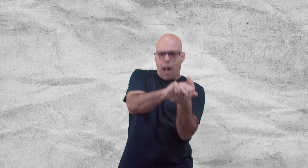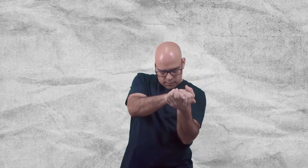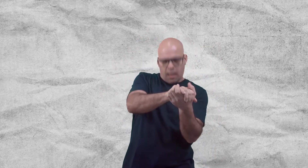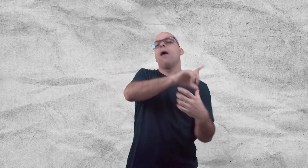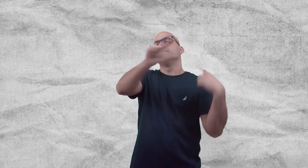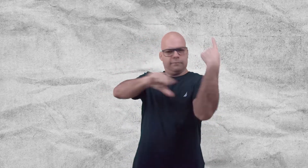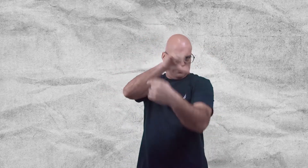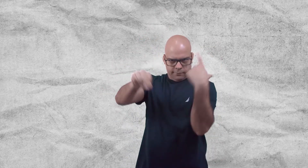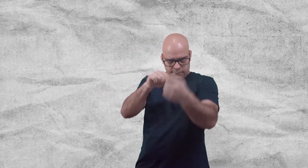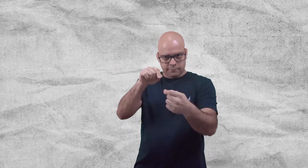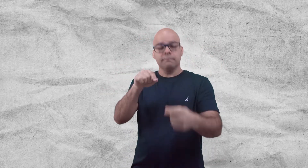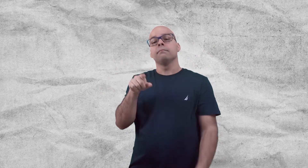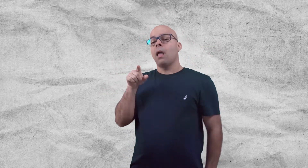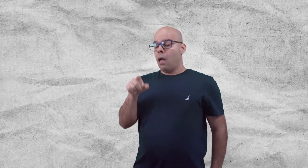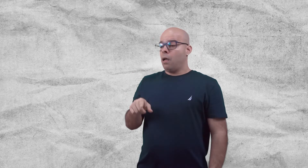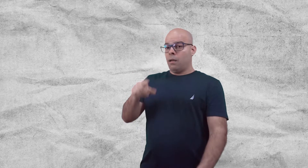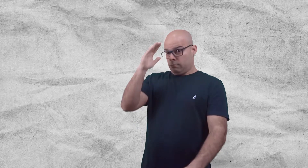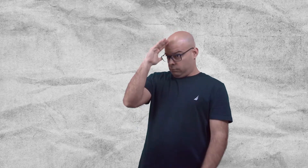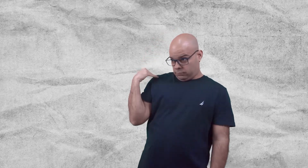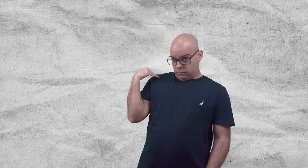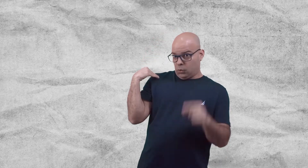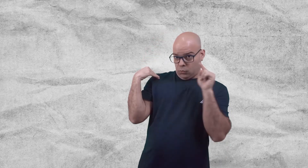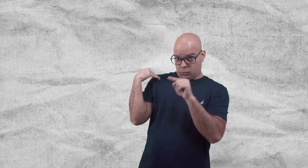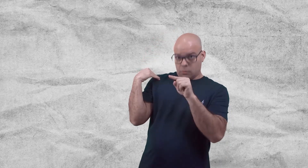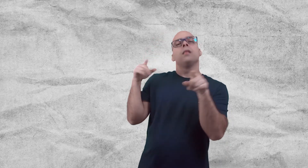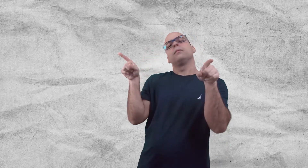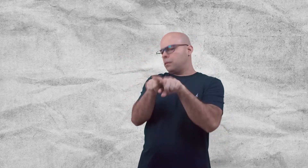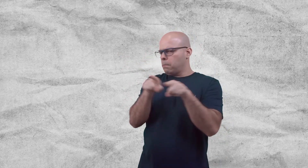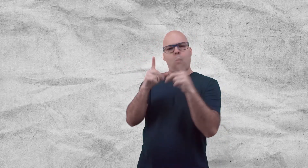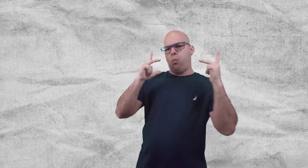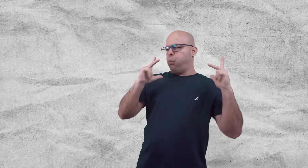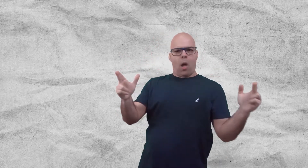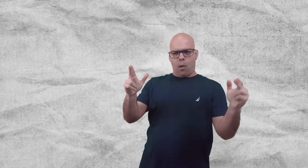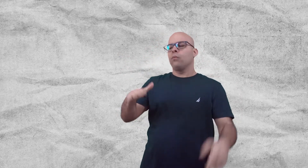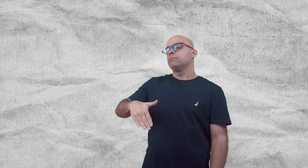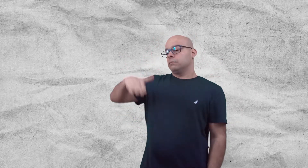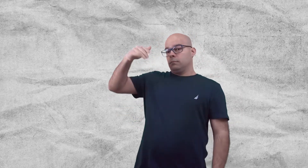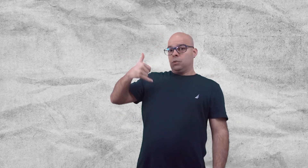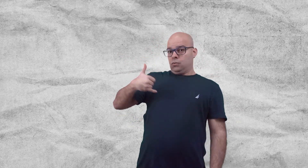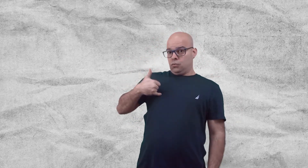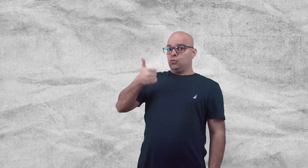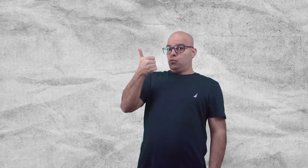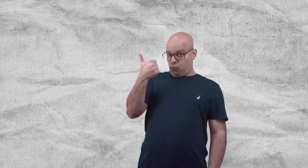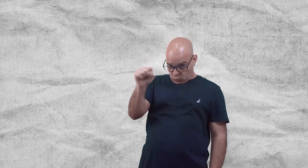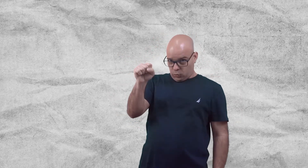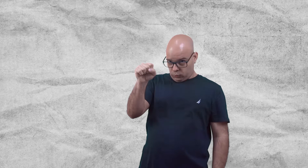se casarem. Isso aconteceu com Louise e também com suas colegas. Todas elas, assim que completaram